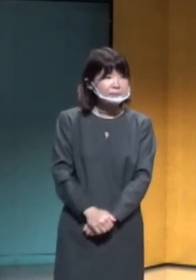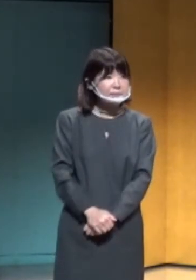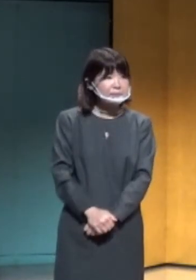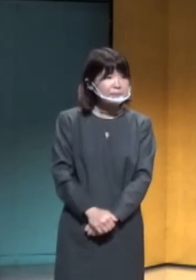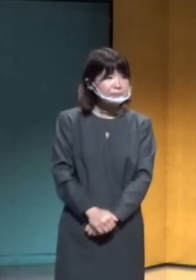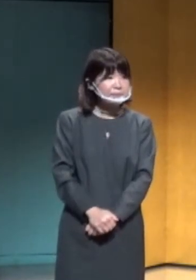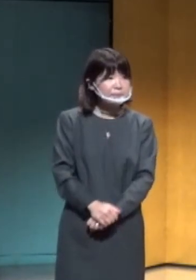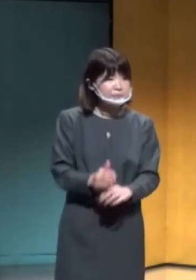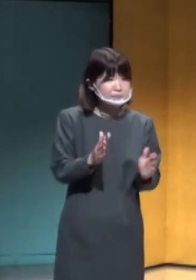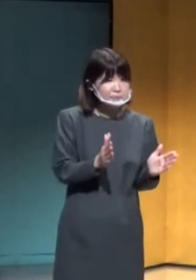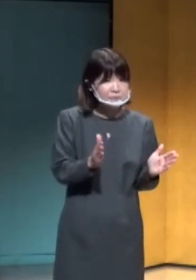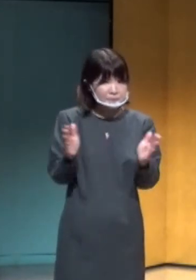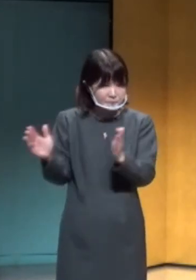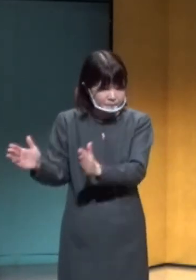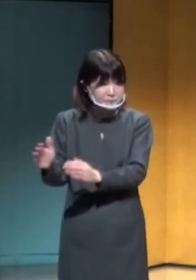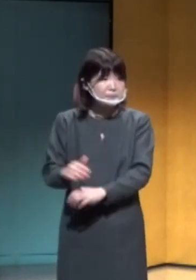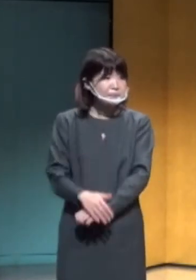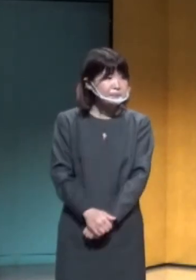さて、